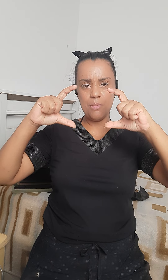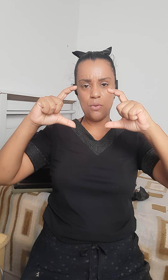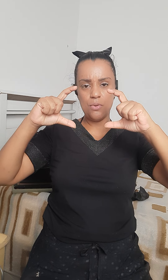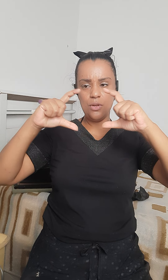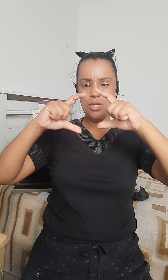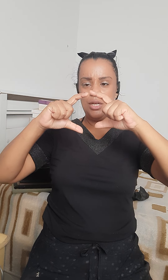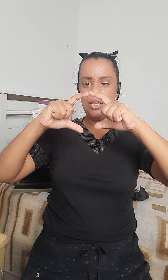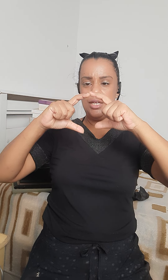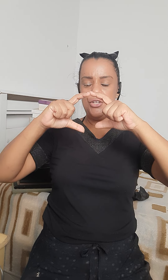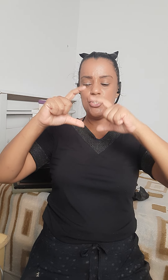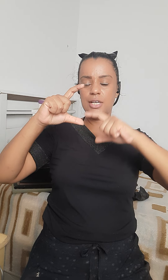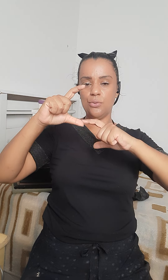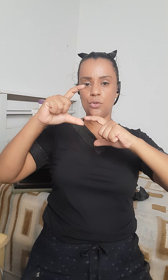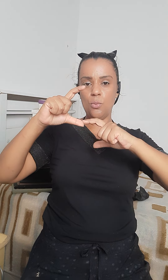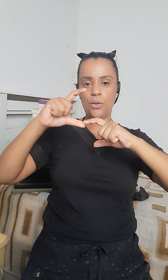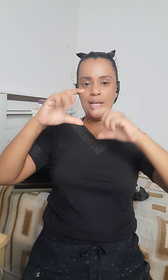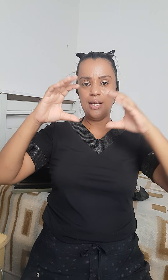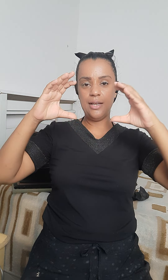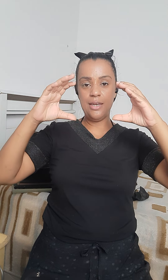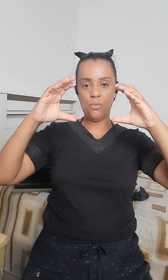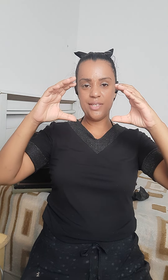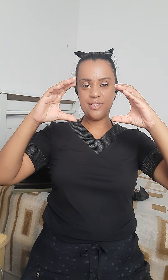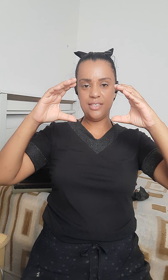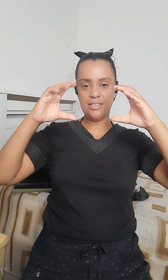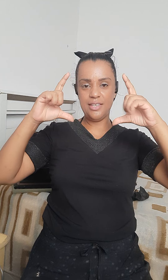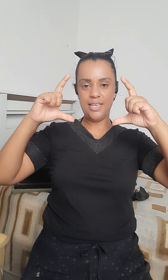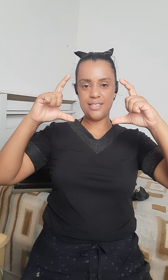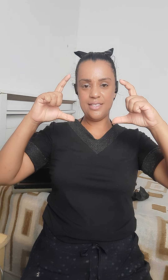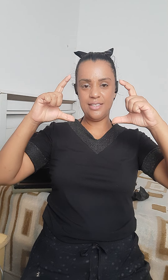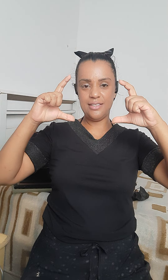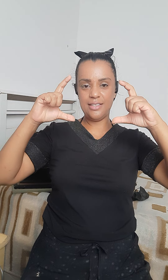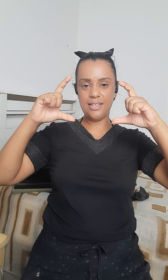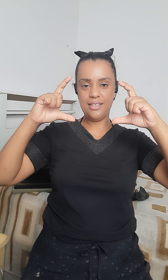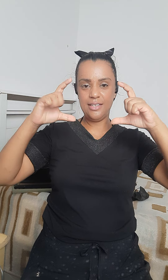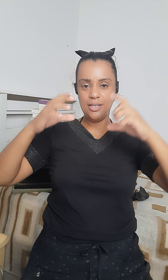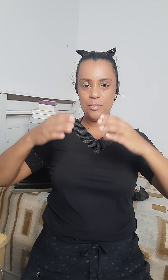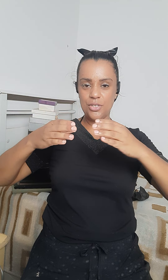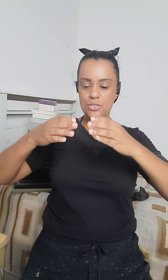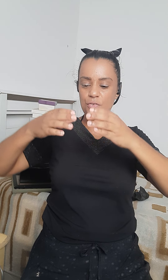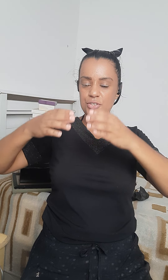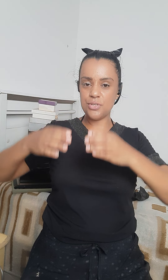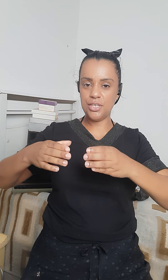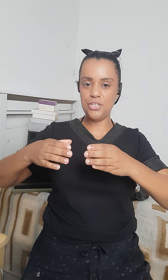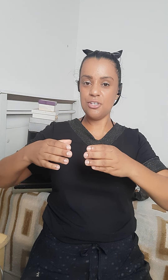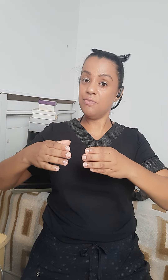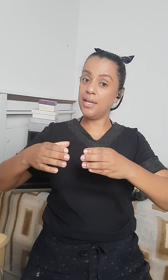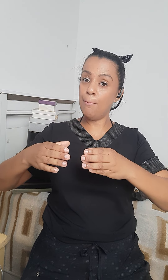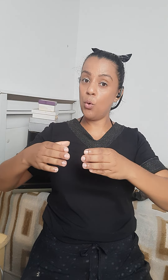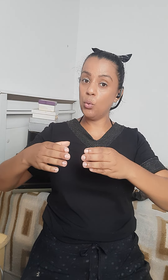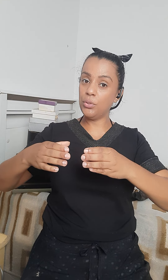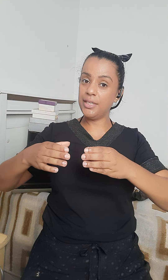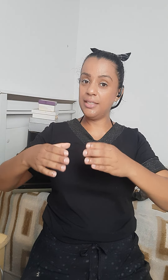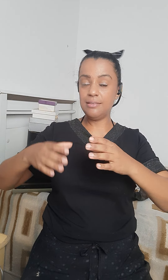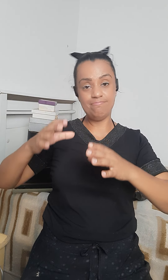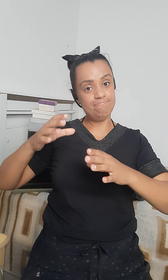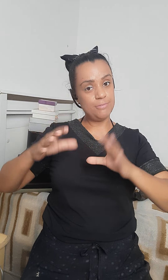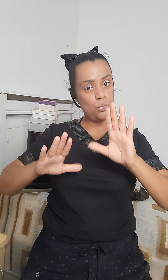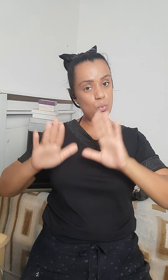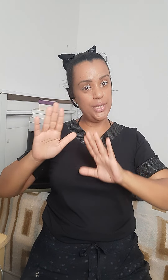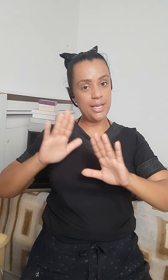mão. Indicador com polegar. Não é assim, é assim, tá? Porque se eu faço isso aqui, já vira bolo, né? Então, cuidado